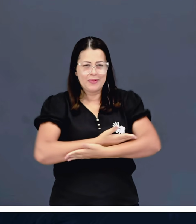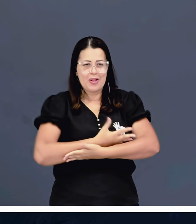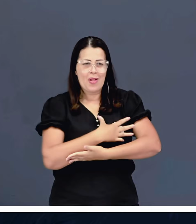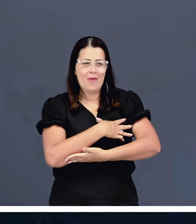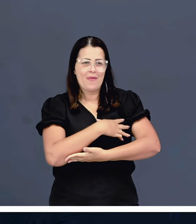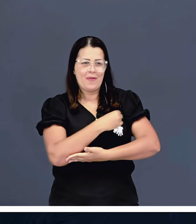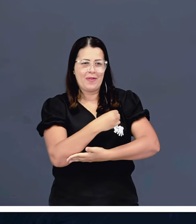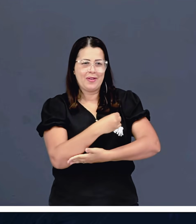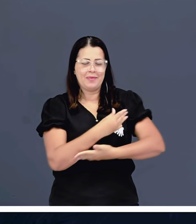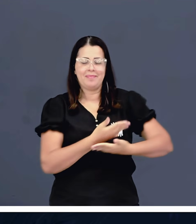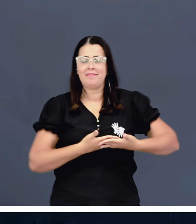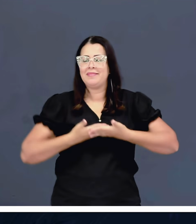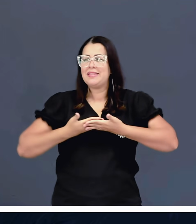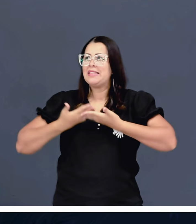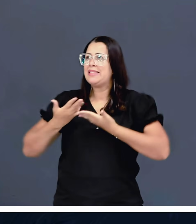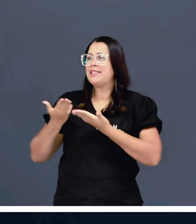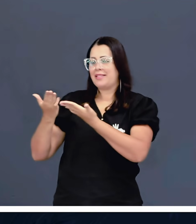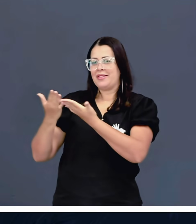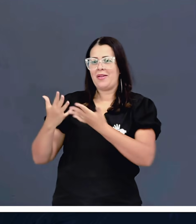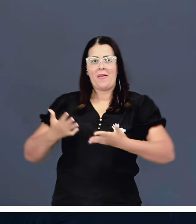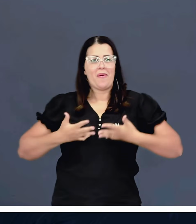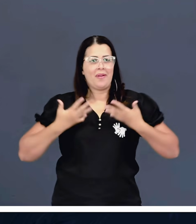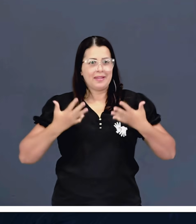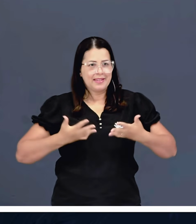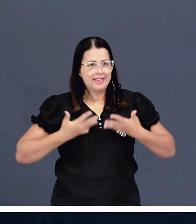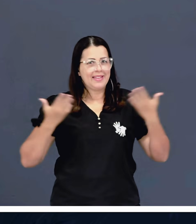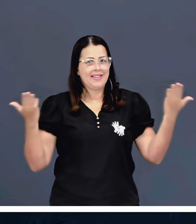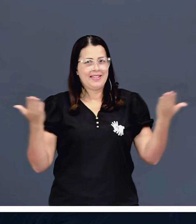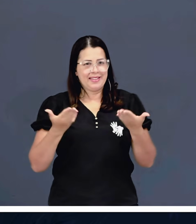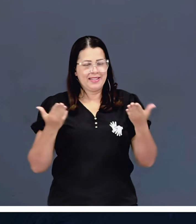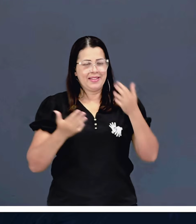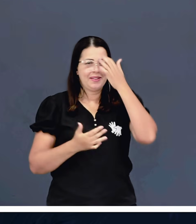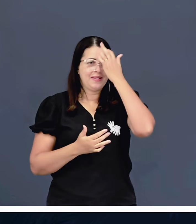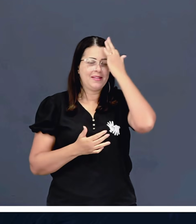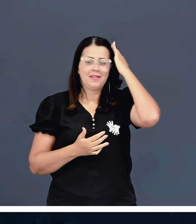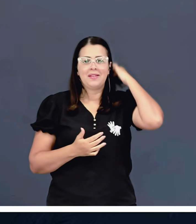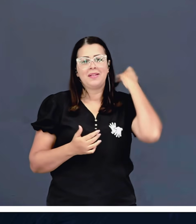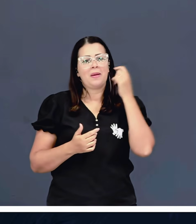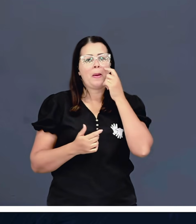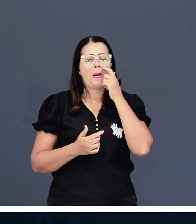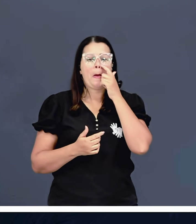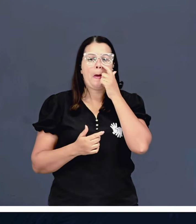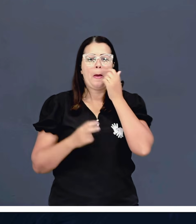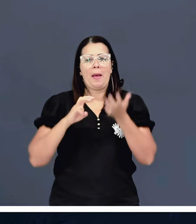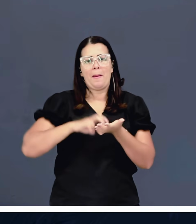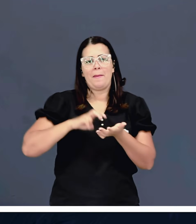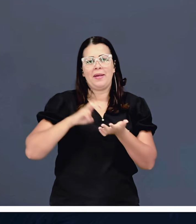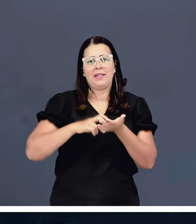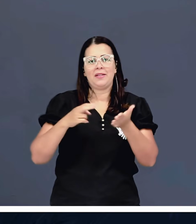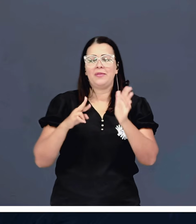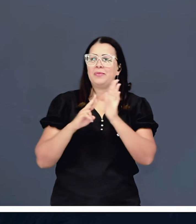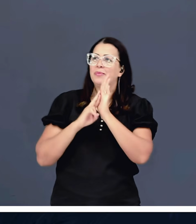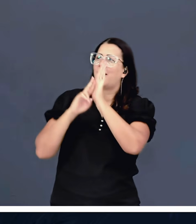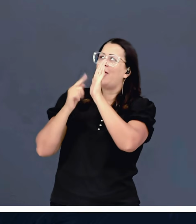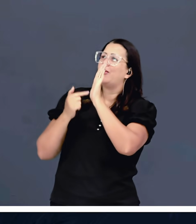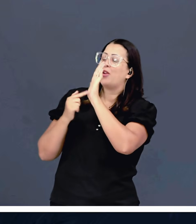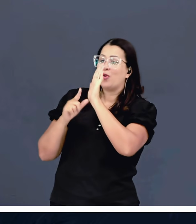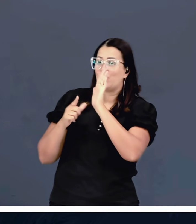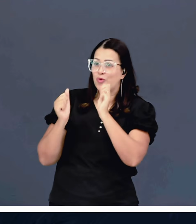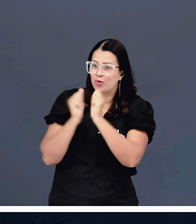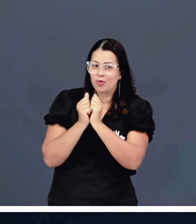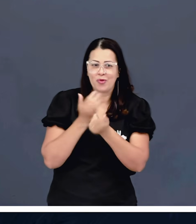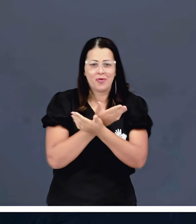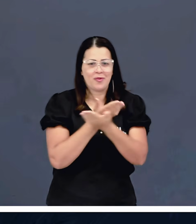seus filhos para o altar do Senhor. E com muita alegria, eu, nessa manhã, vou apresentar ao Senhor, junto com a